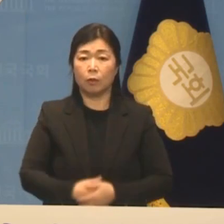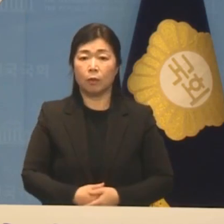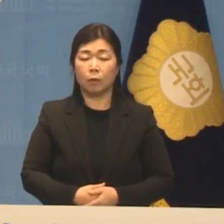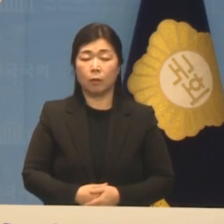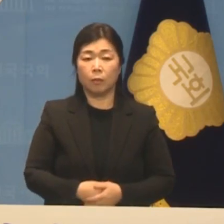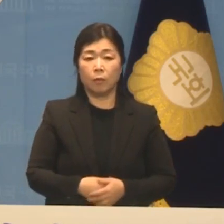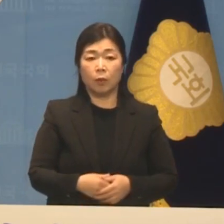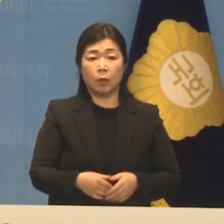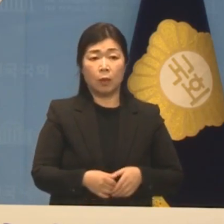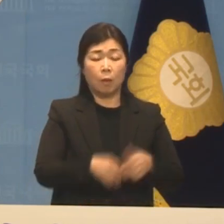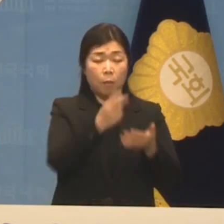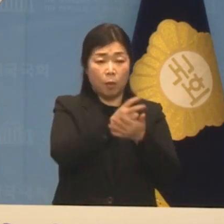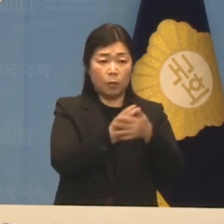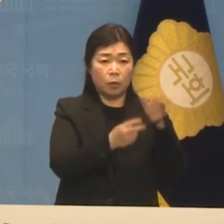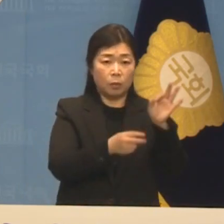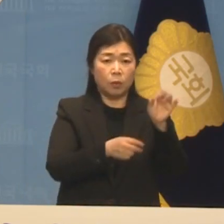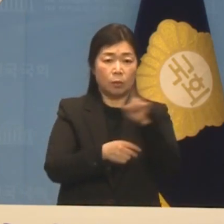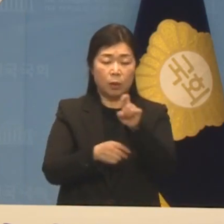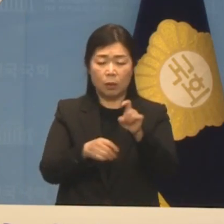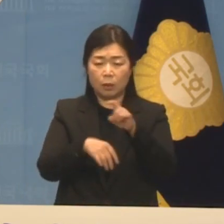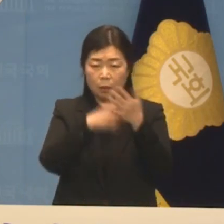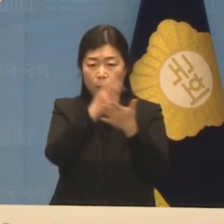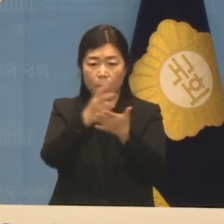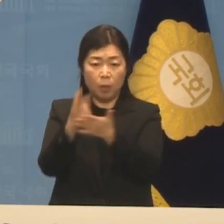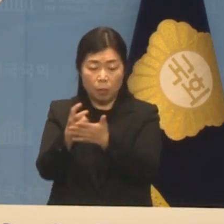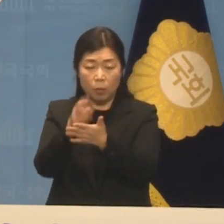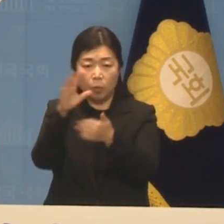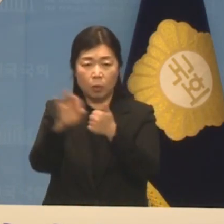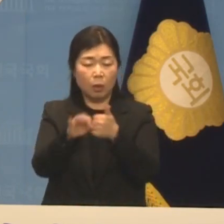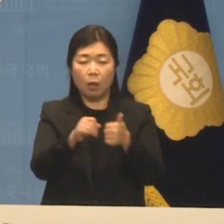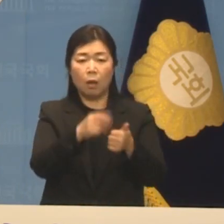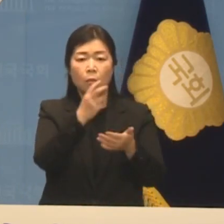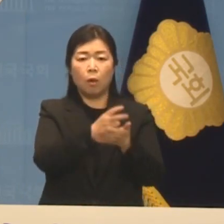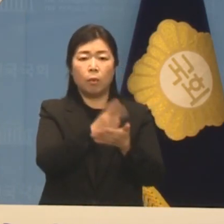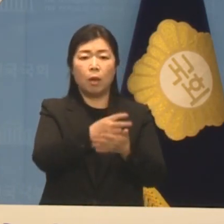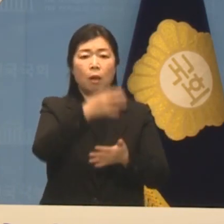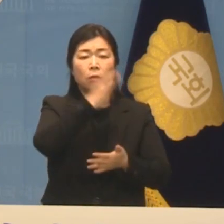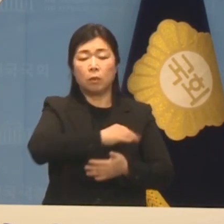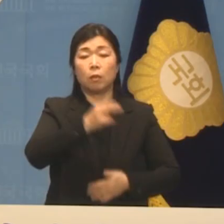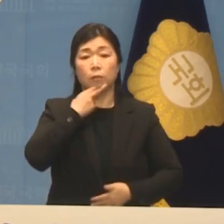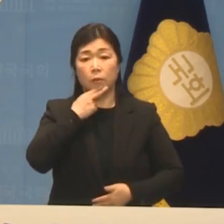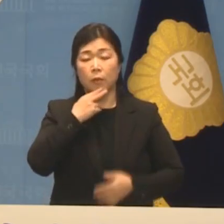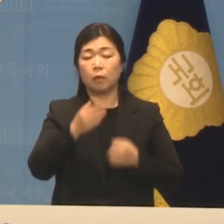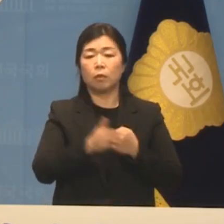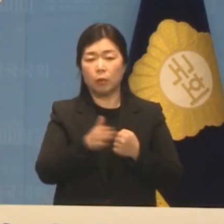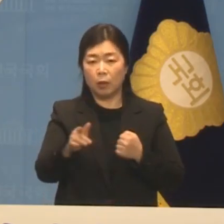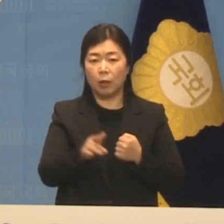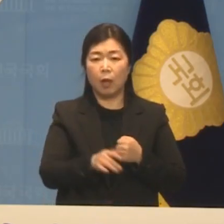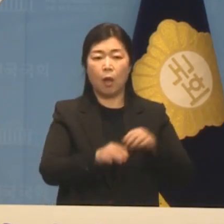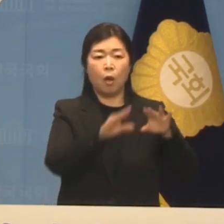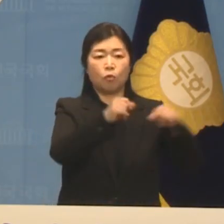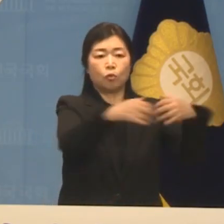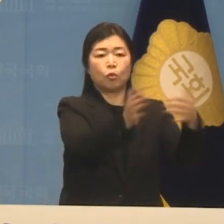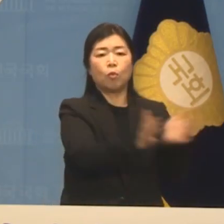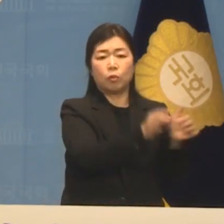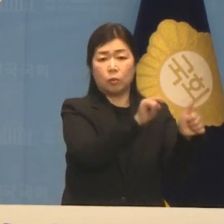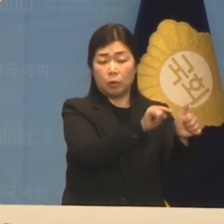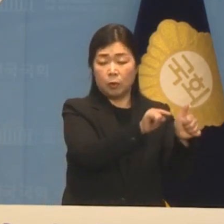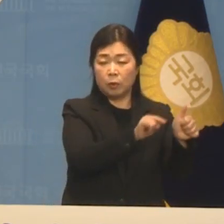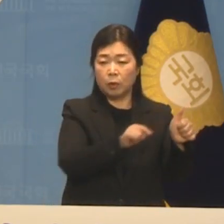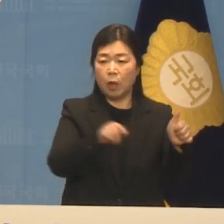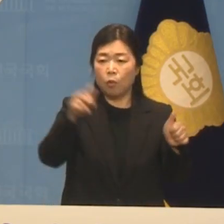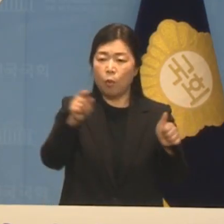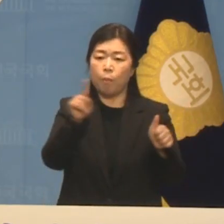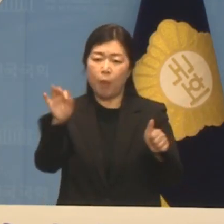10조, 11조 모두가 무력화되고 있습니다. 국토부의 입장은 이러한 쿠팡의 행태에 면죄부를 주겠다는 것이나 다름없습니다.